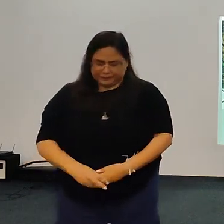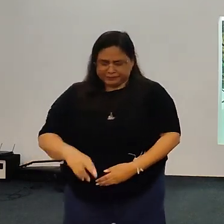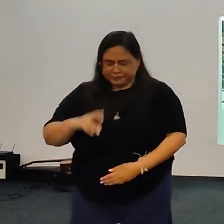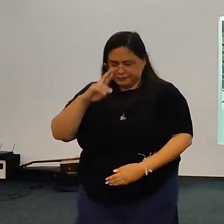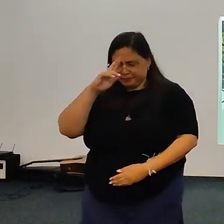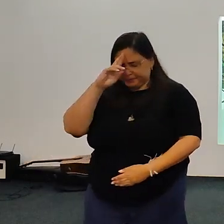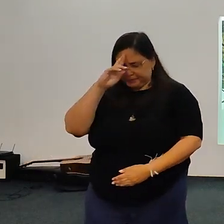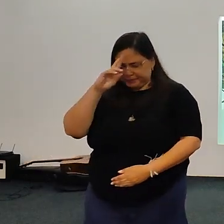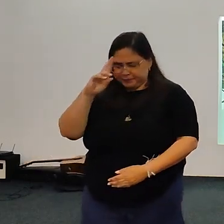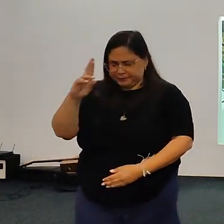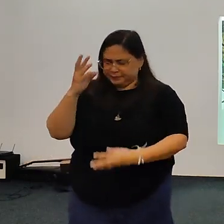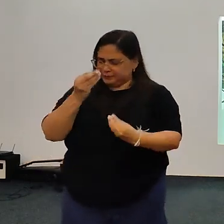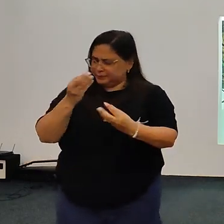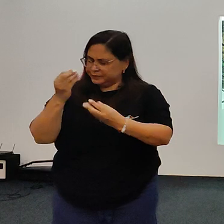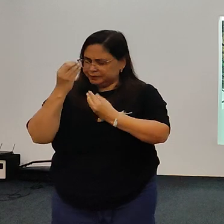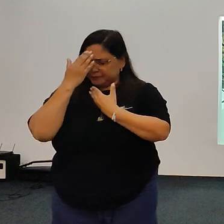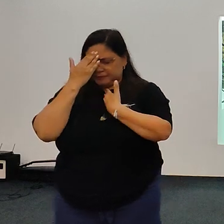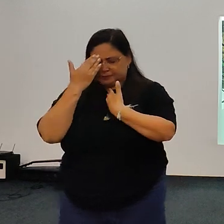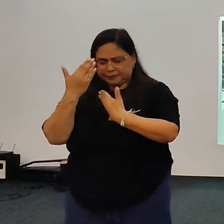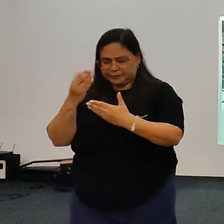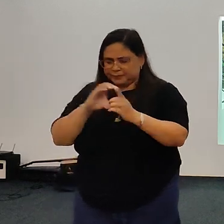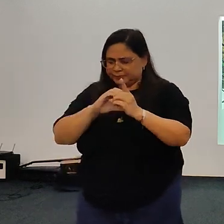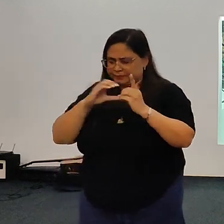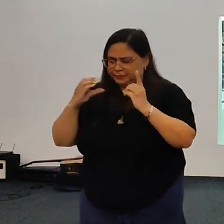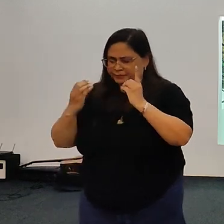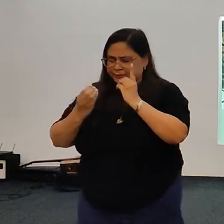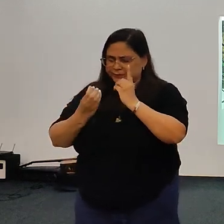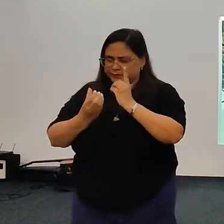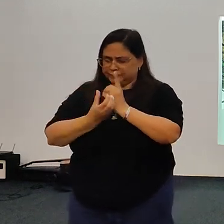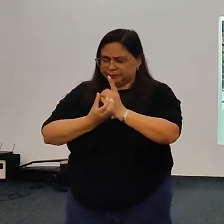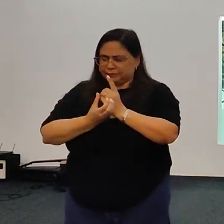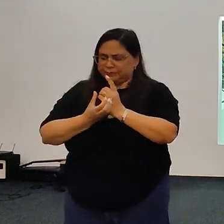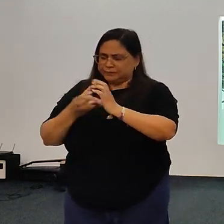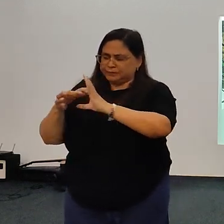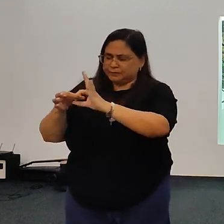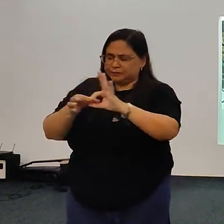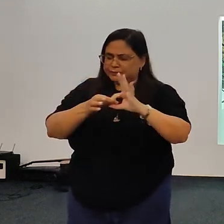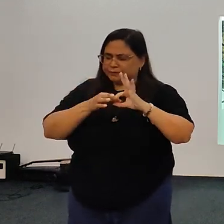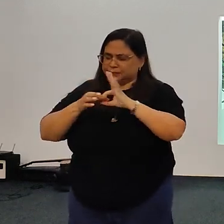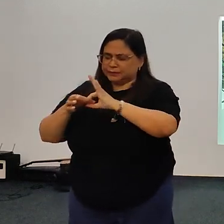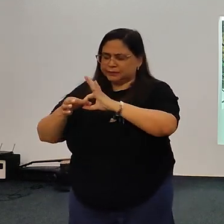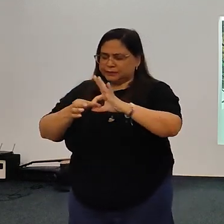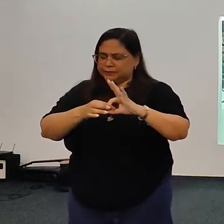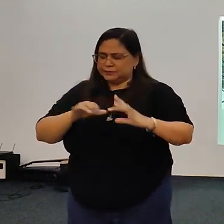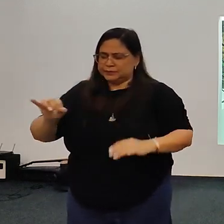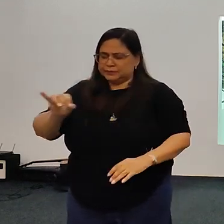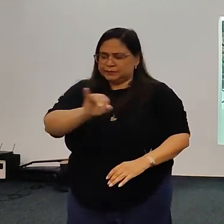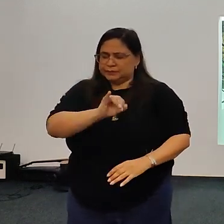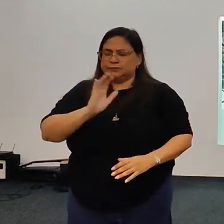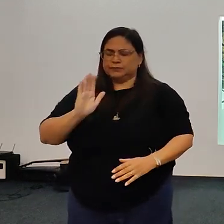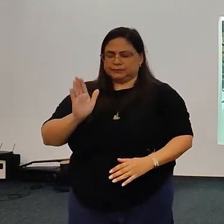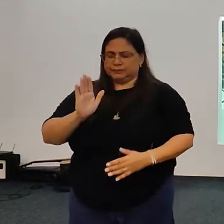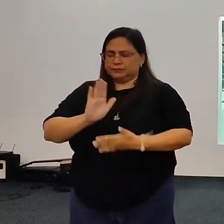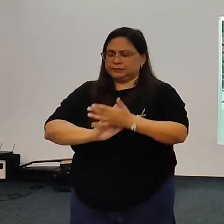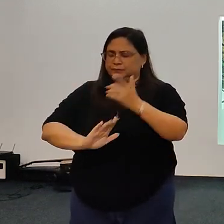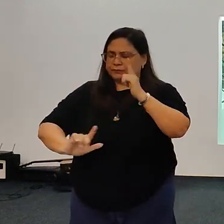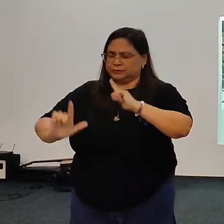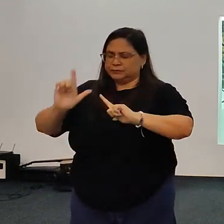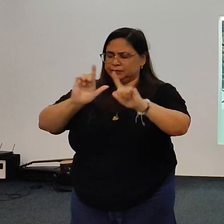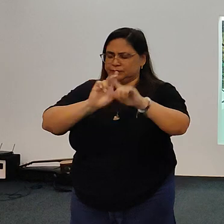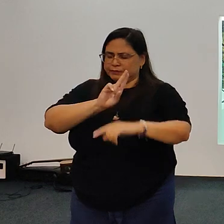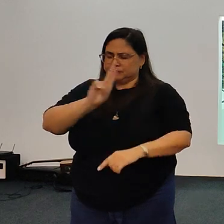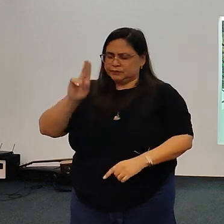Senhor, muito obrigado por este culto. Nós te agradecemos, Pai, porque estamos aqui em comunhão com os nossos irmãos. Nós já louvamos o teu nome,